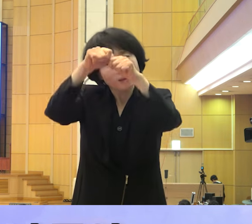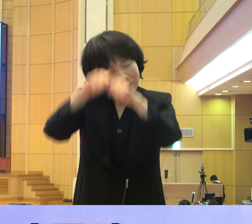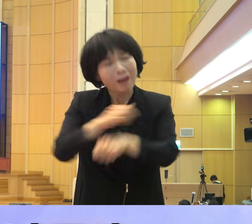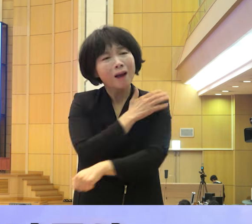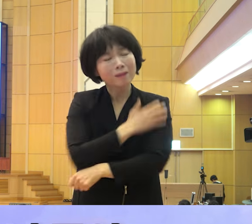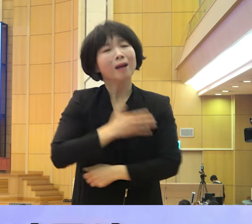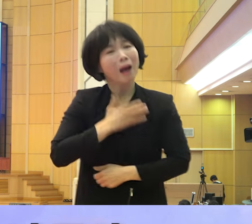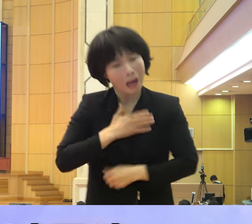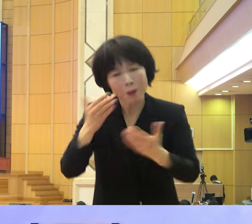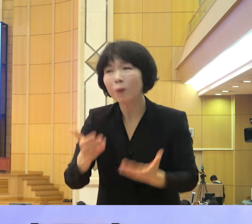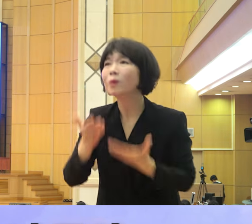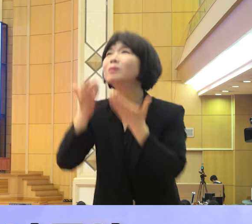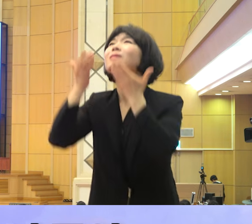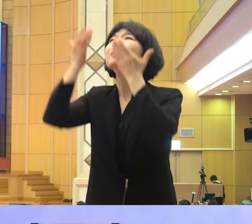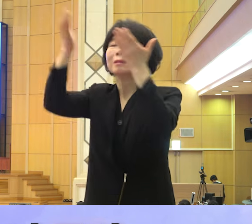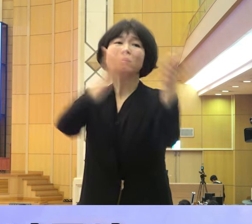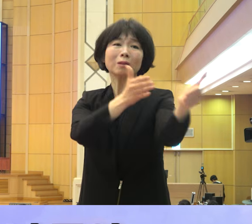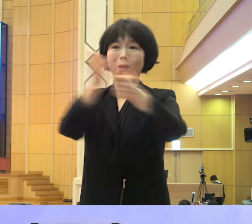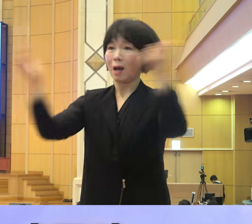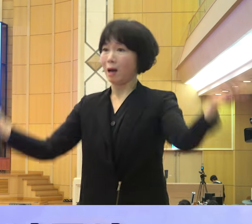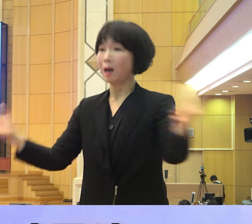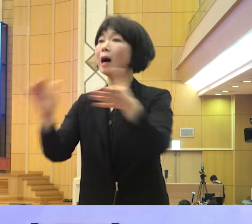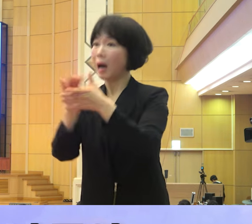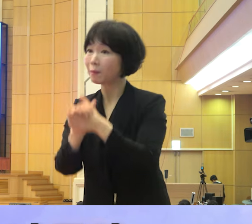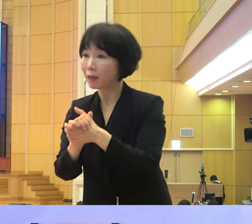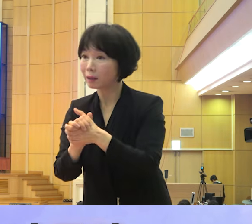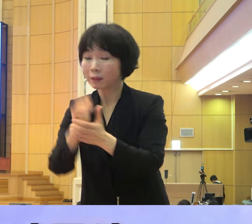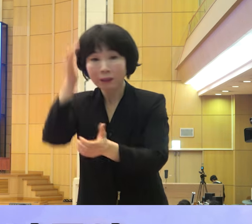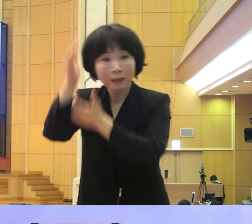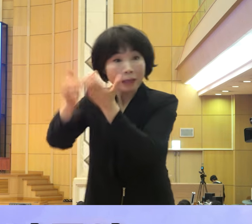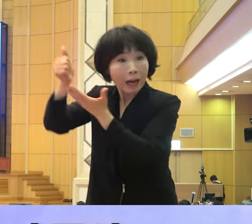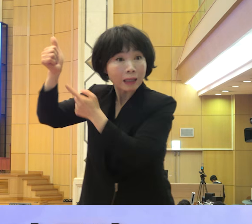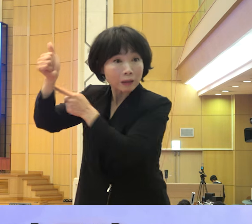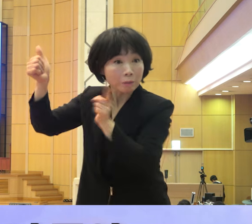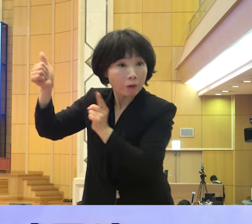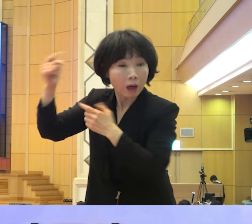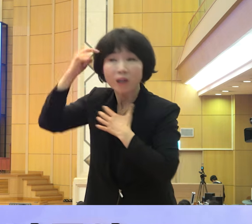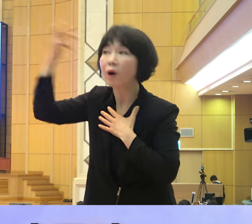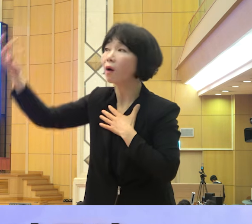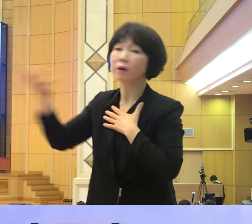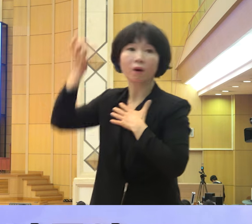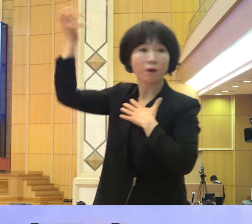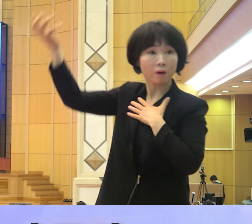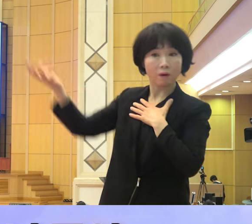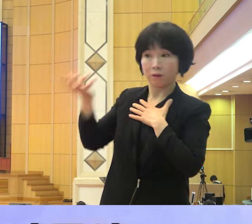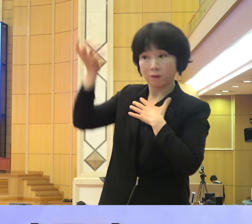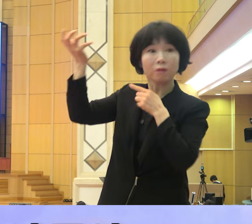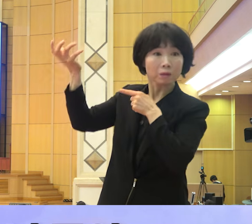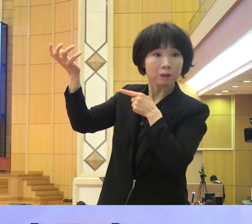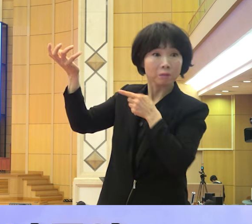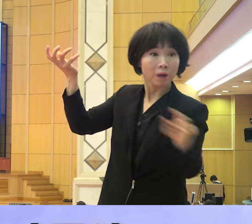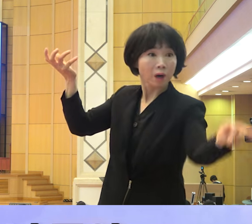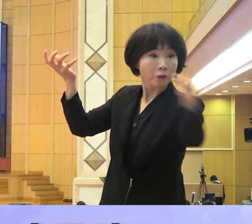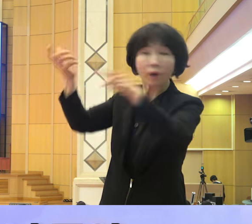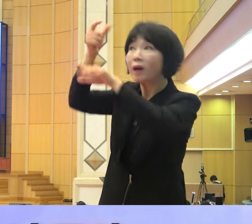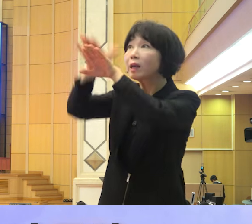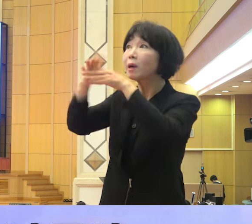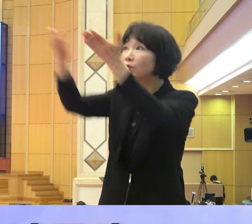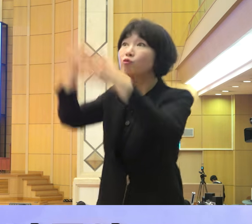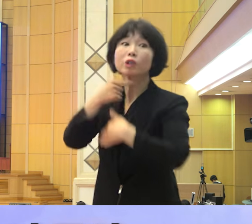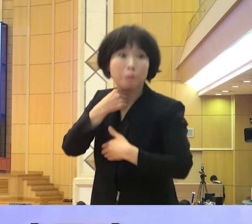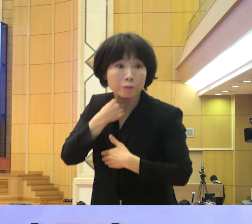아니야. 거룩한 산제사, 하나님은 영이기 때문에 하나님께 참으로 진짜 하나님께 예배를